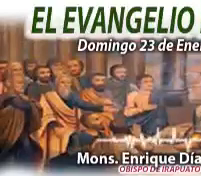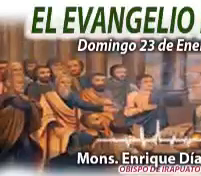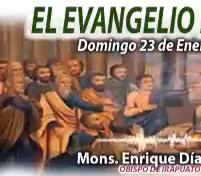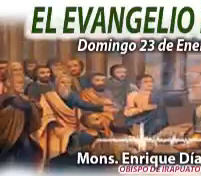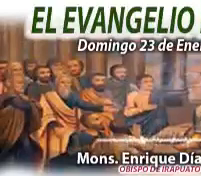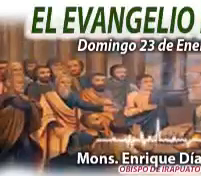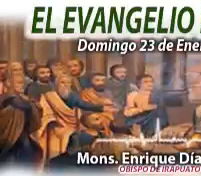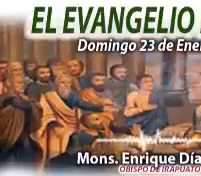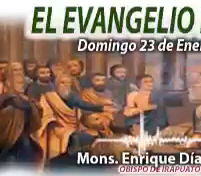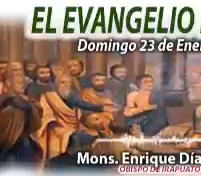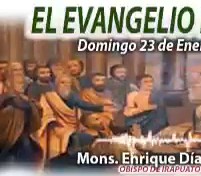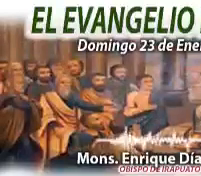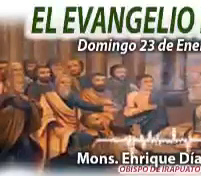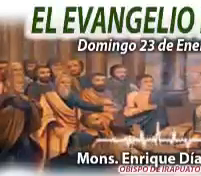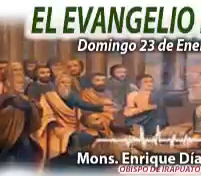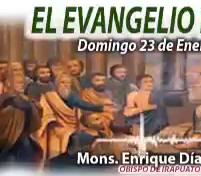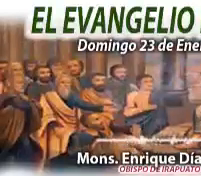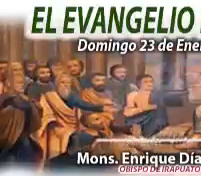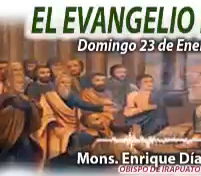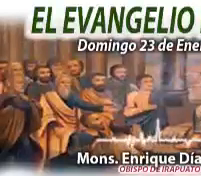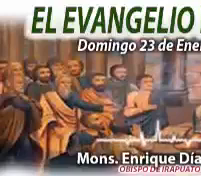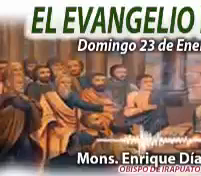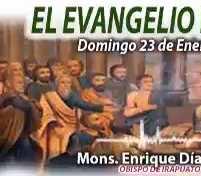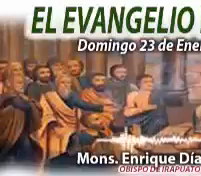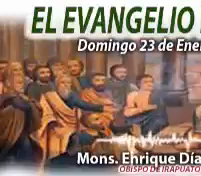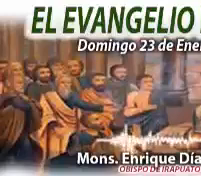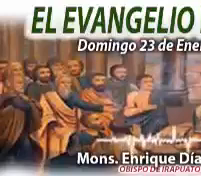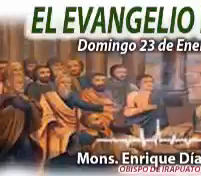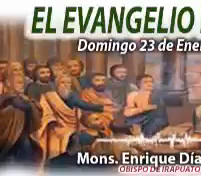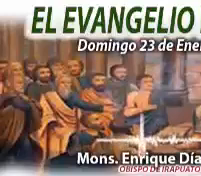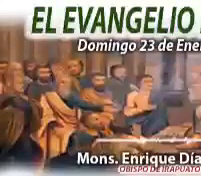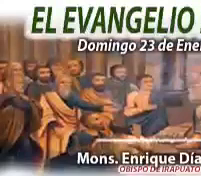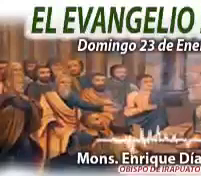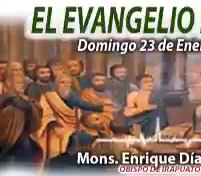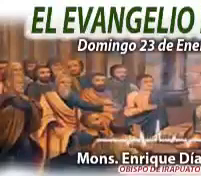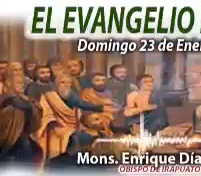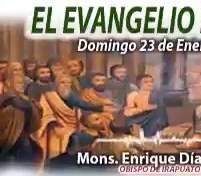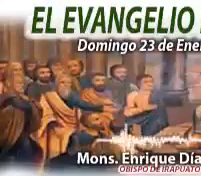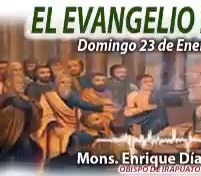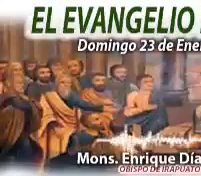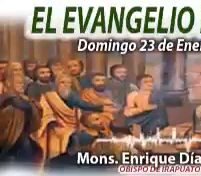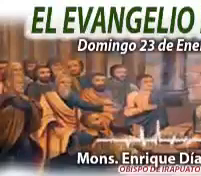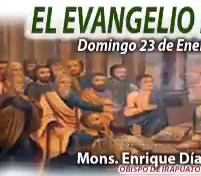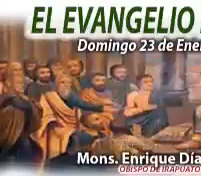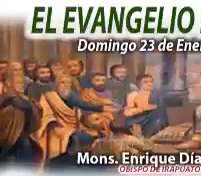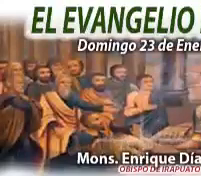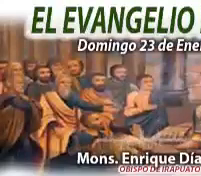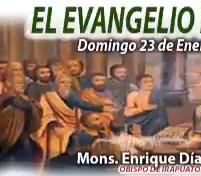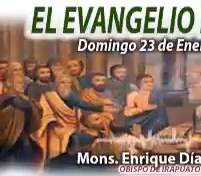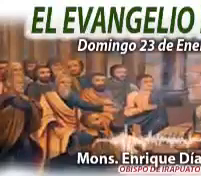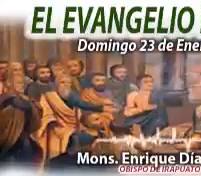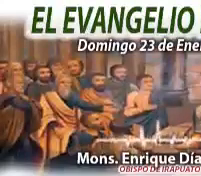Díaz, fortalezcamos nuestra fe. Seamos testigos de Jesús vivo y resucitado.